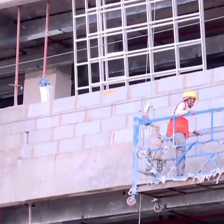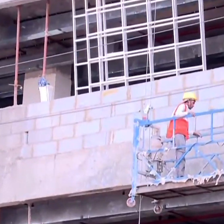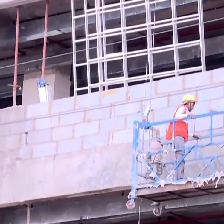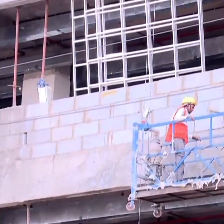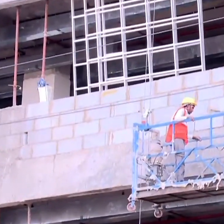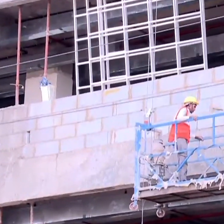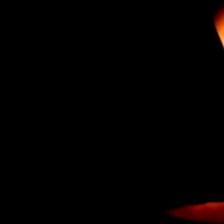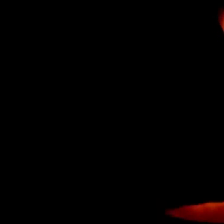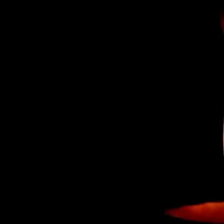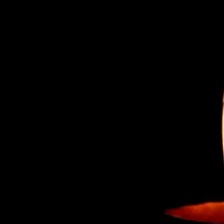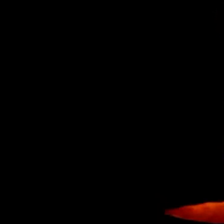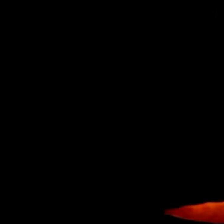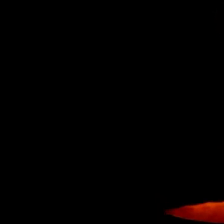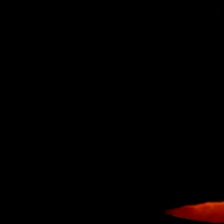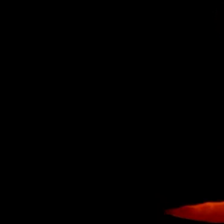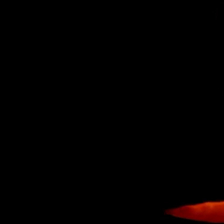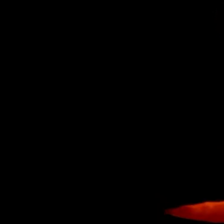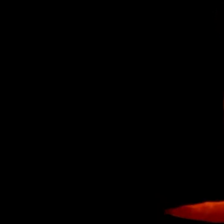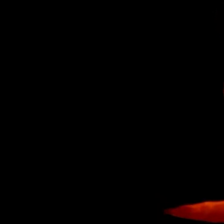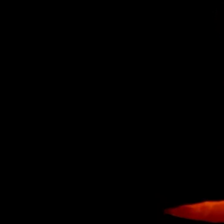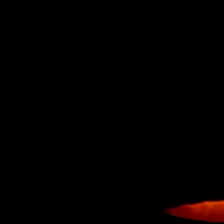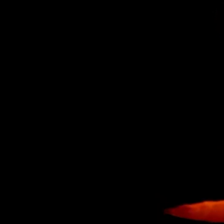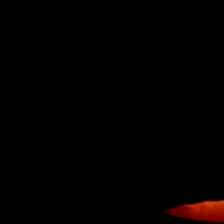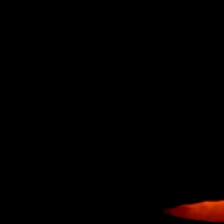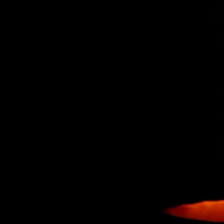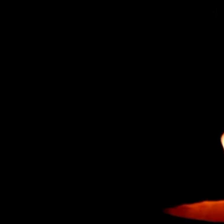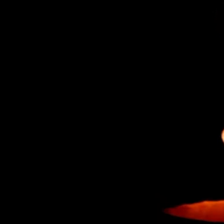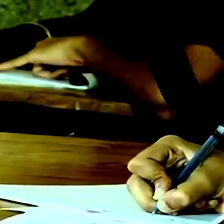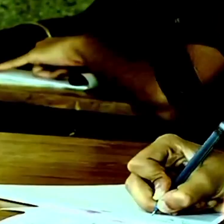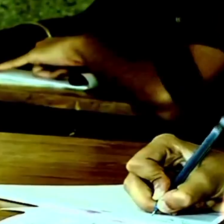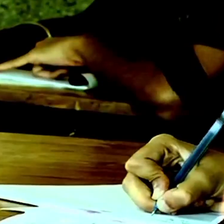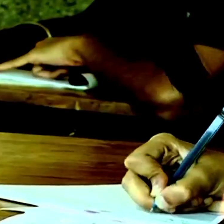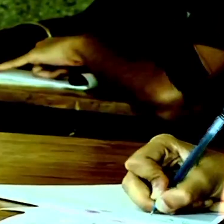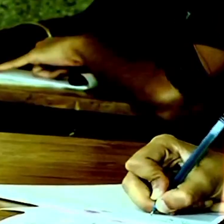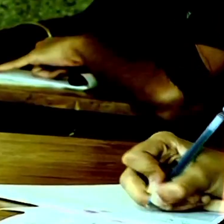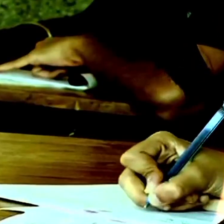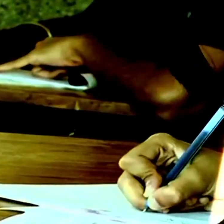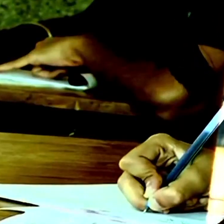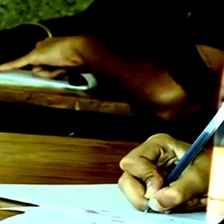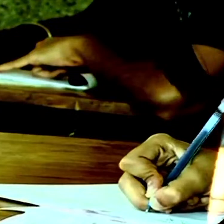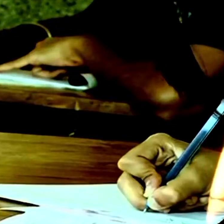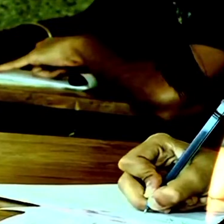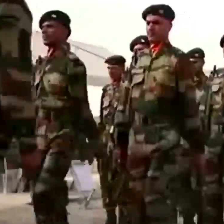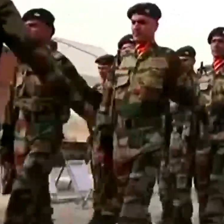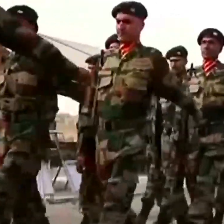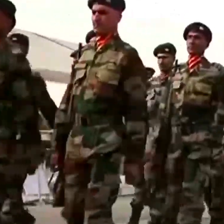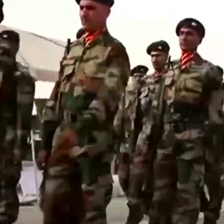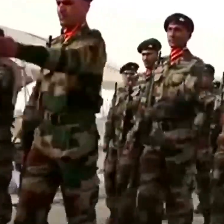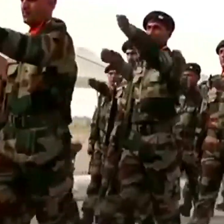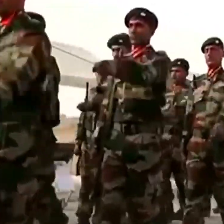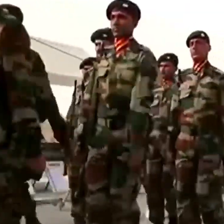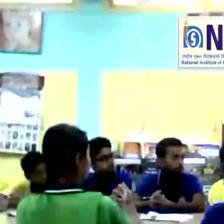हम अपना दीपक स्वयं बने, हम अपना